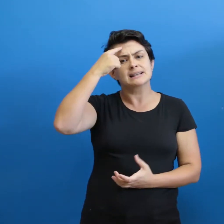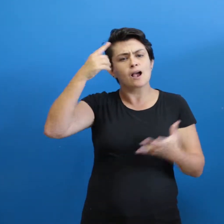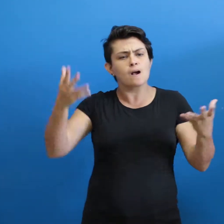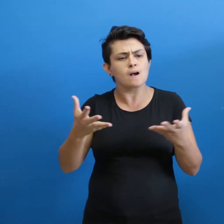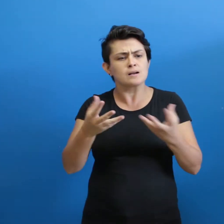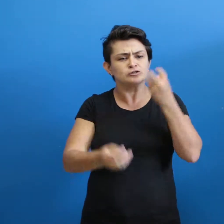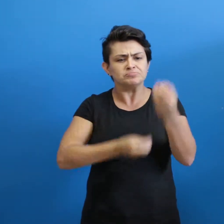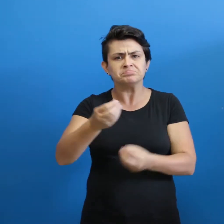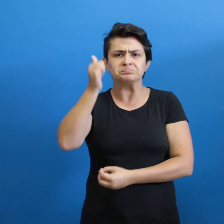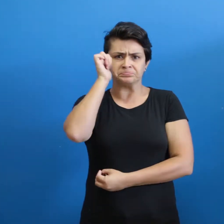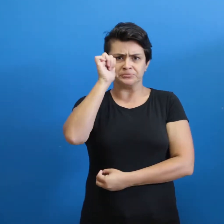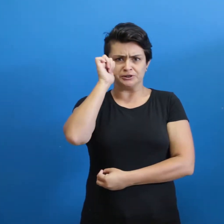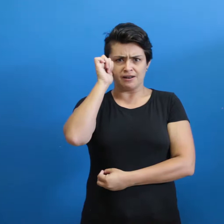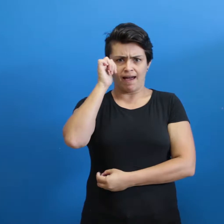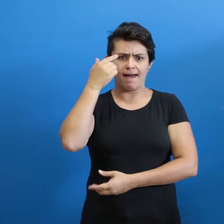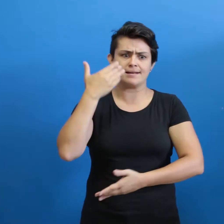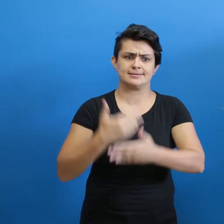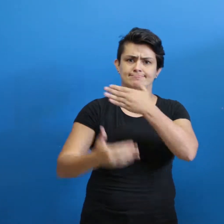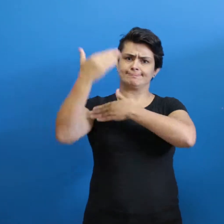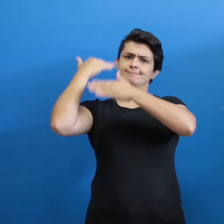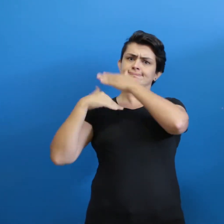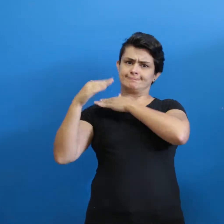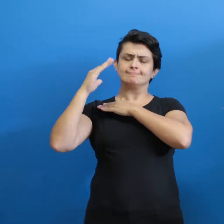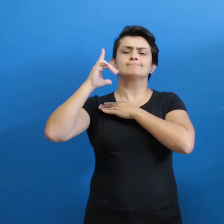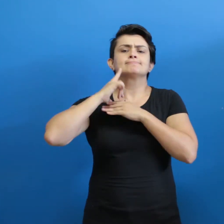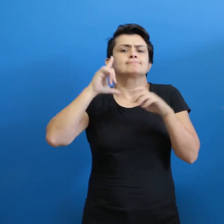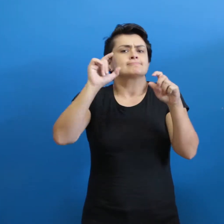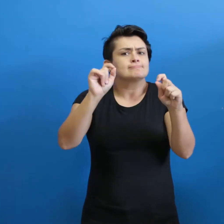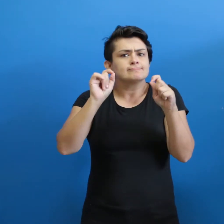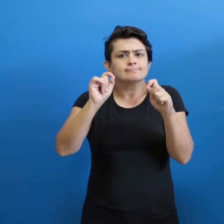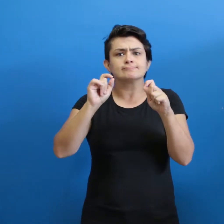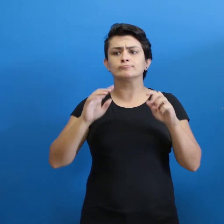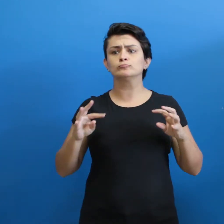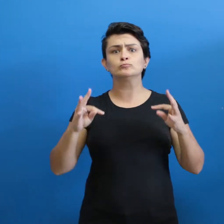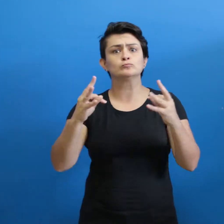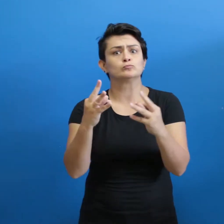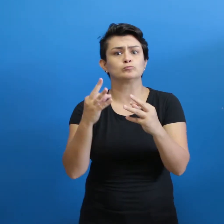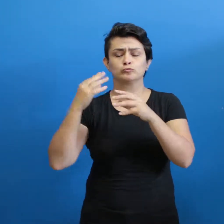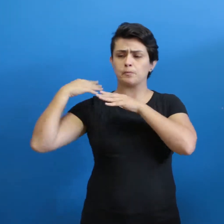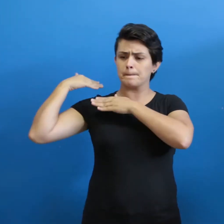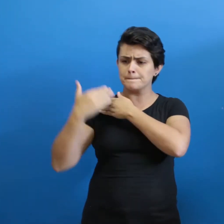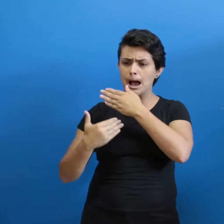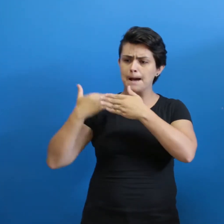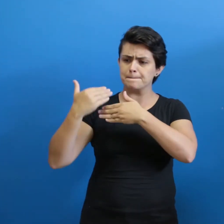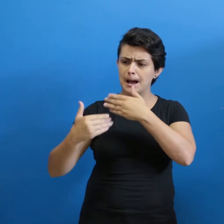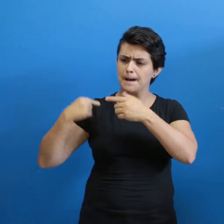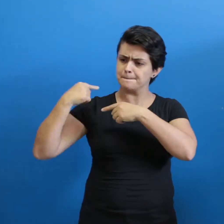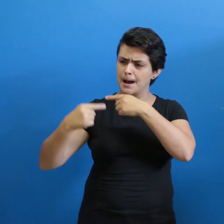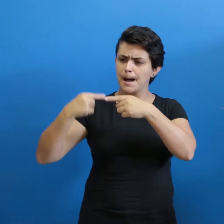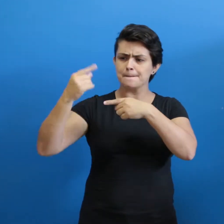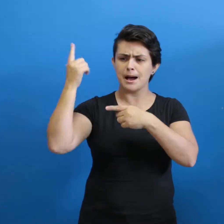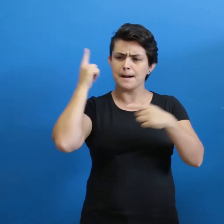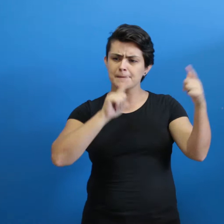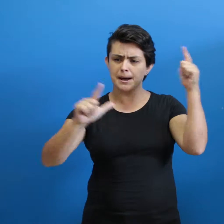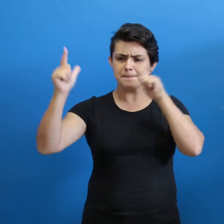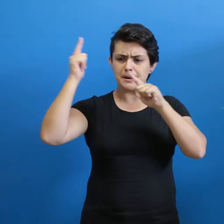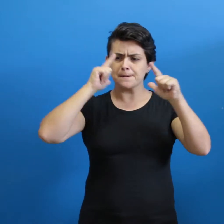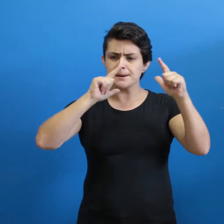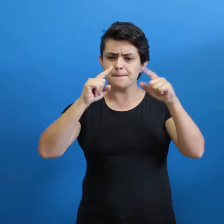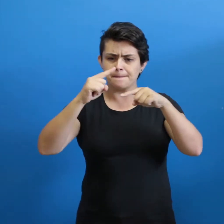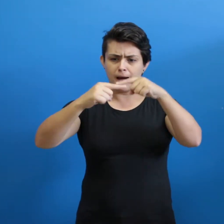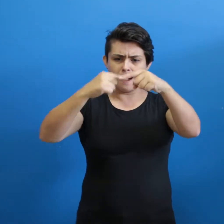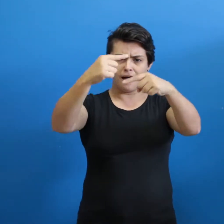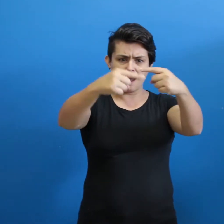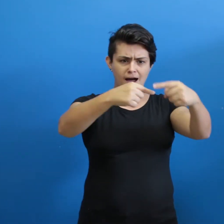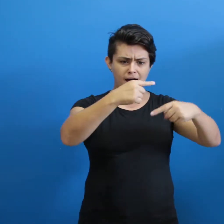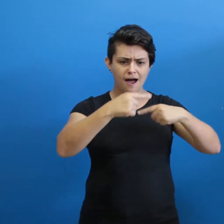Que muitas mulheres antes da gente lutaram e garantiam para que eu tivesse, inclusive hoje aqui podendo falar, né, emitir minha opinião